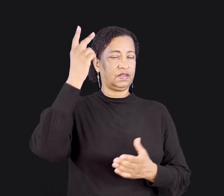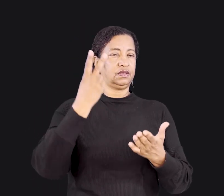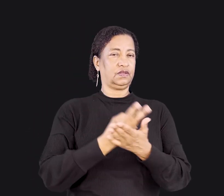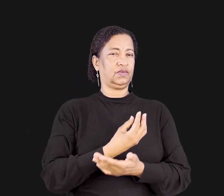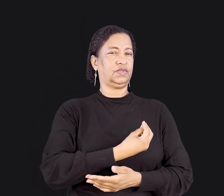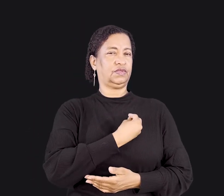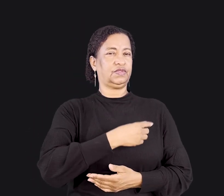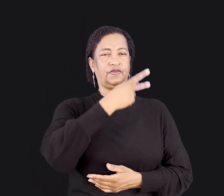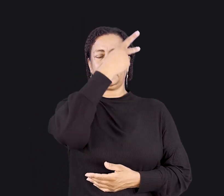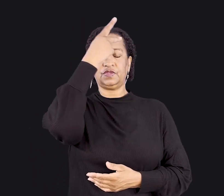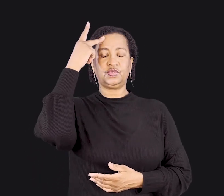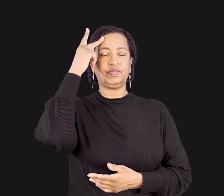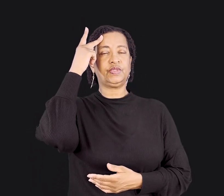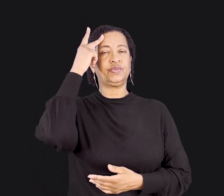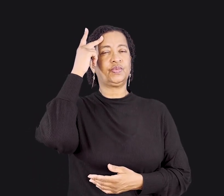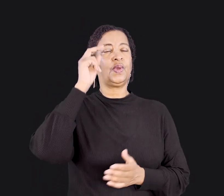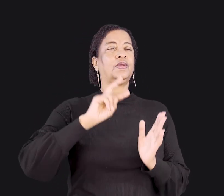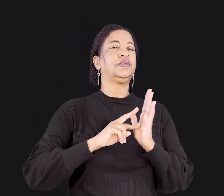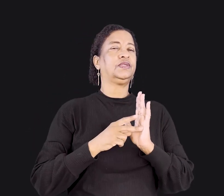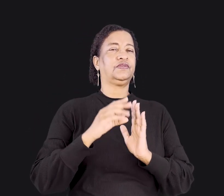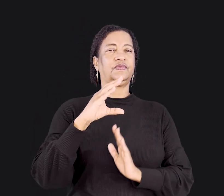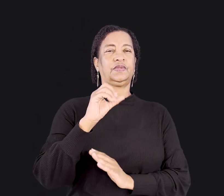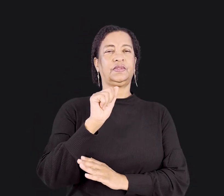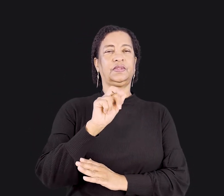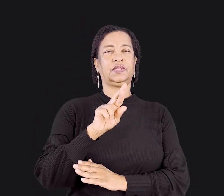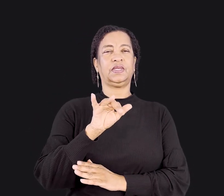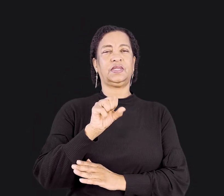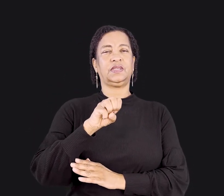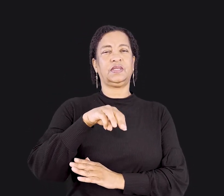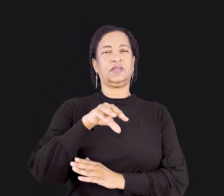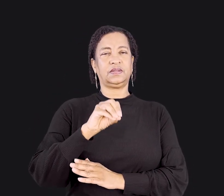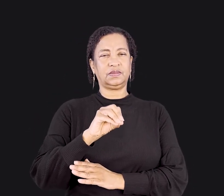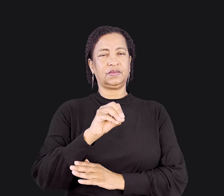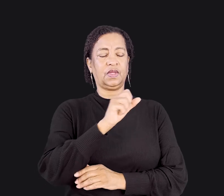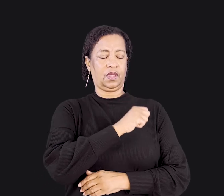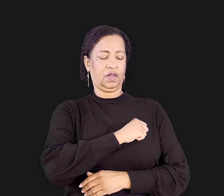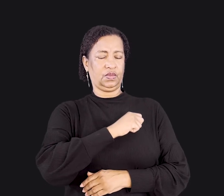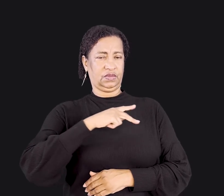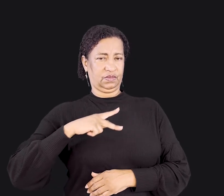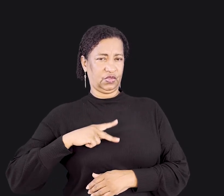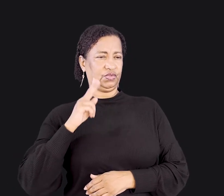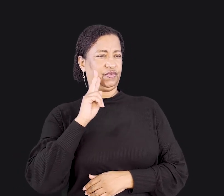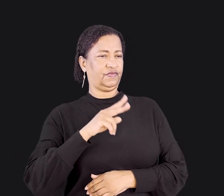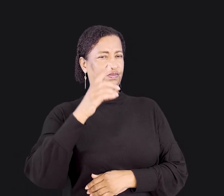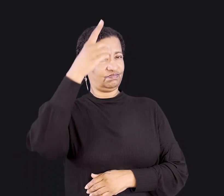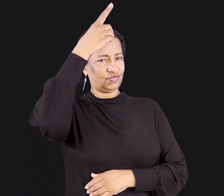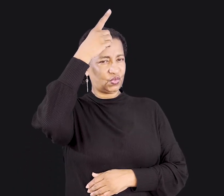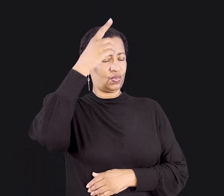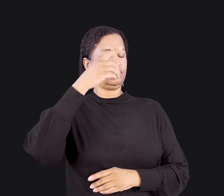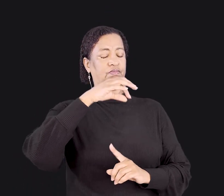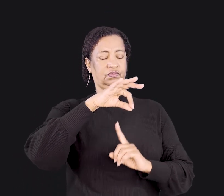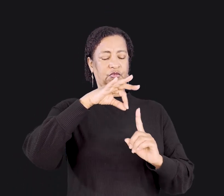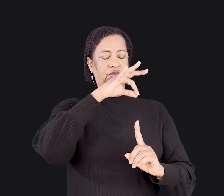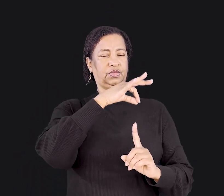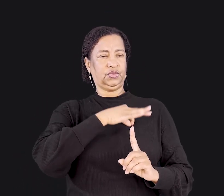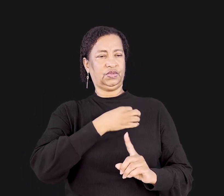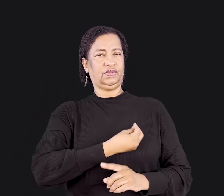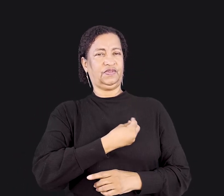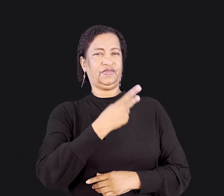pessoa de carisma. Os apóstolos devem ter visto os dons do Espírito em Paulo e também demonstrações carismáticas,